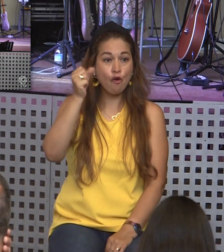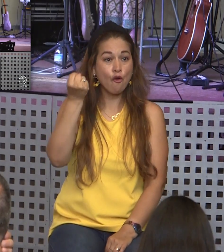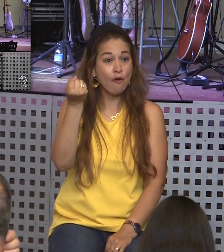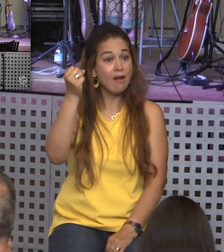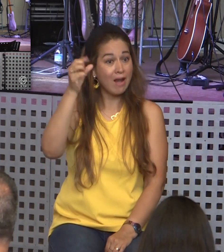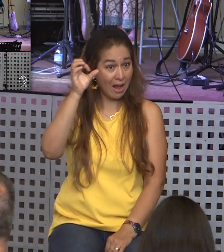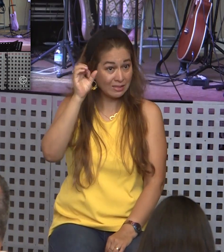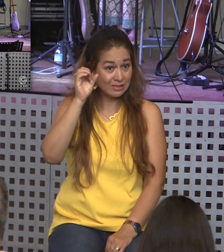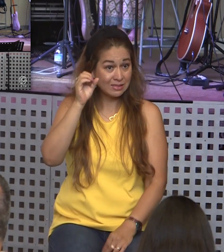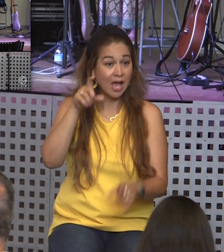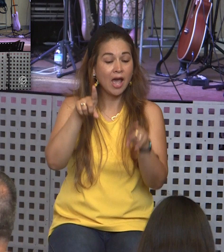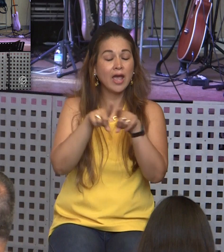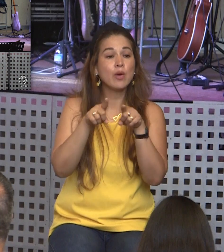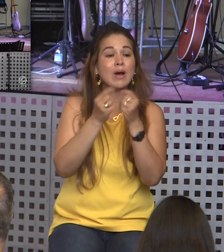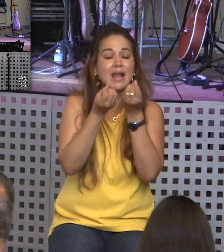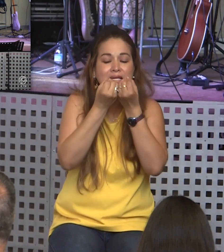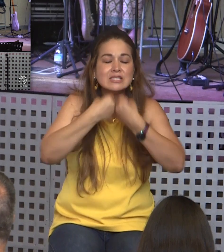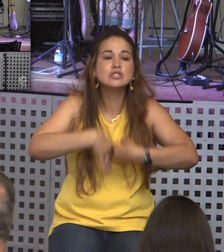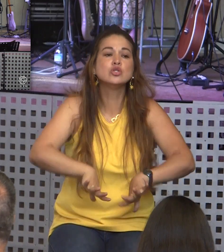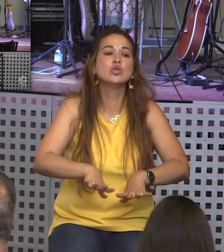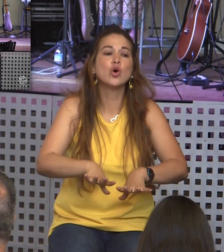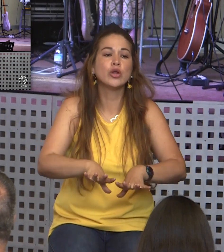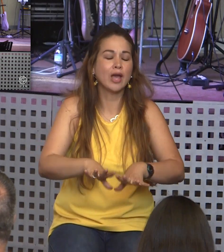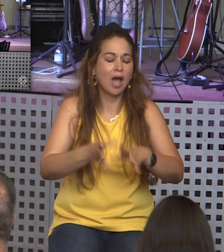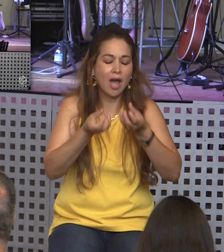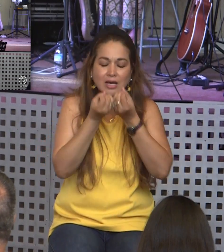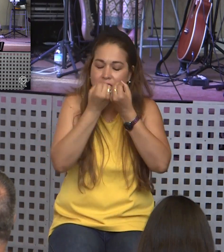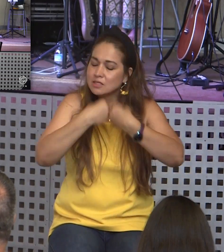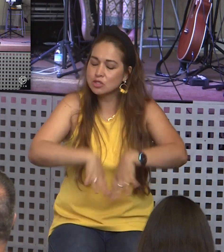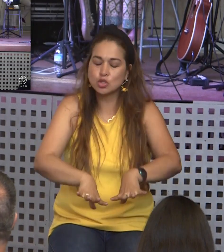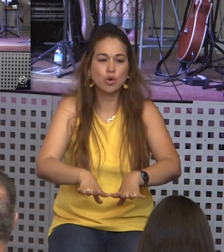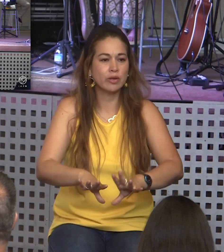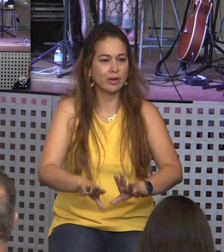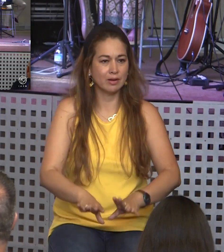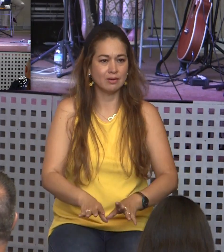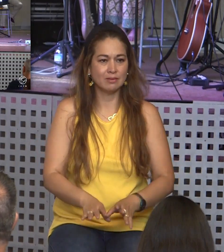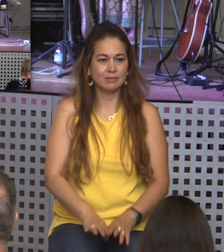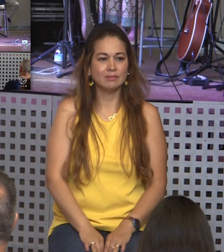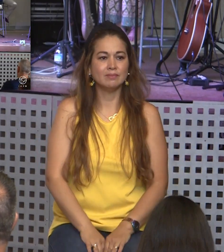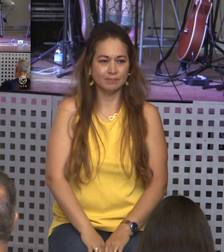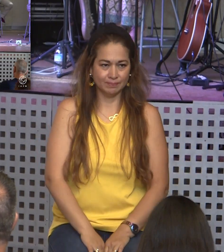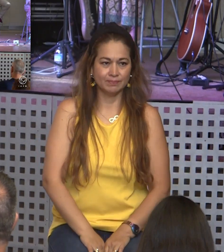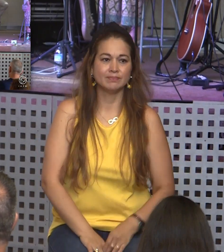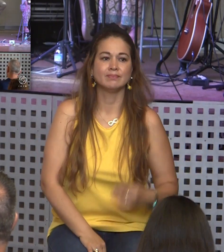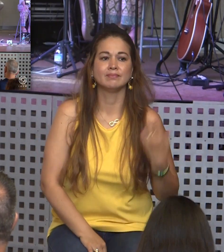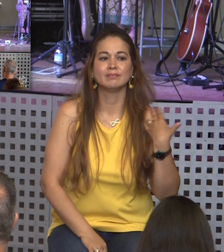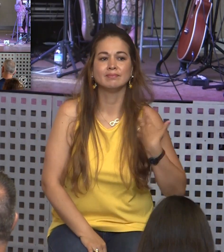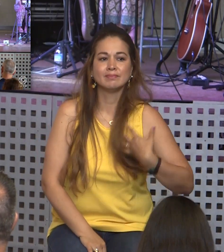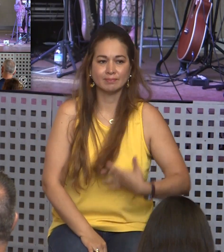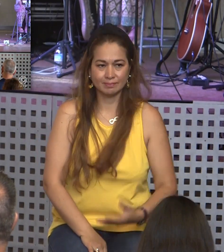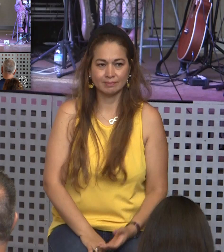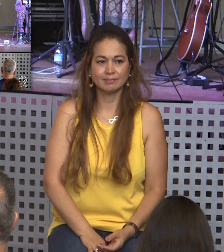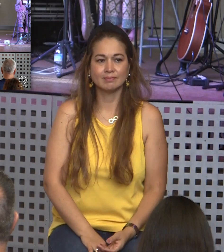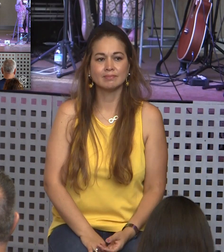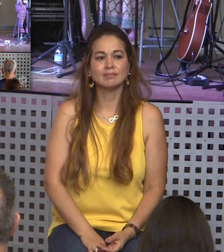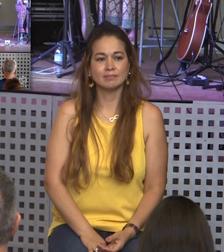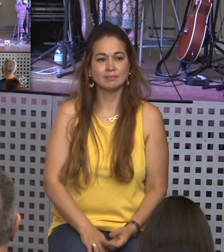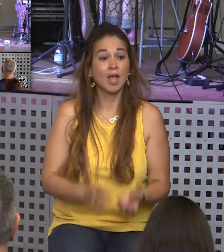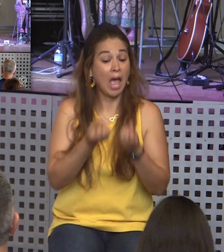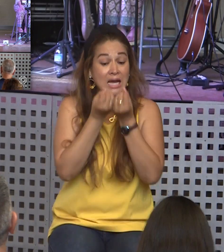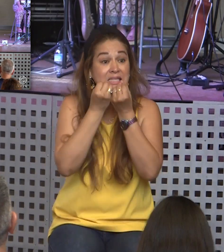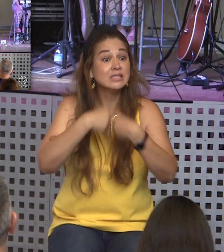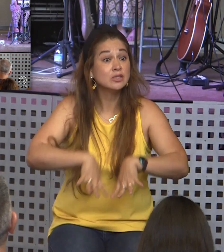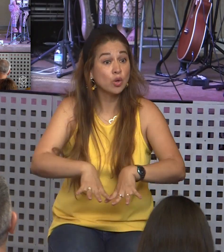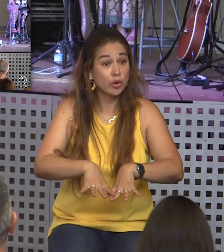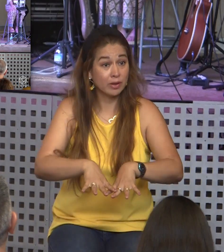pueda asimilar, para que pueda ver lo que intentas decirle. Eso es lo que estaba haciendo Jesucristo. No estaba